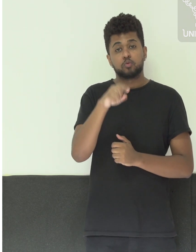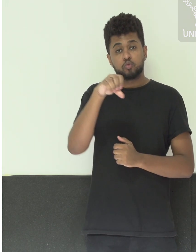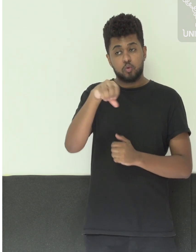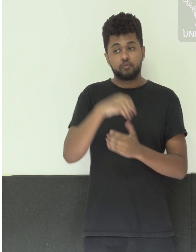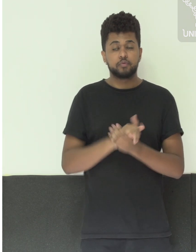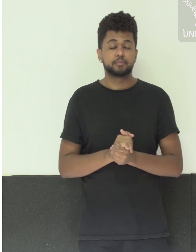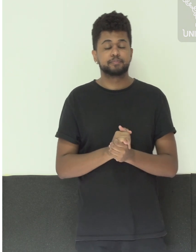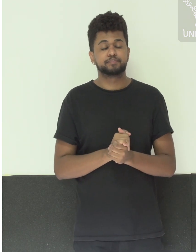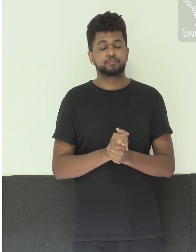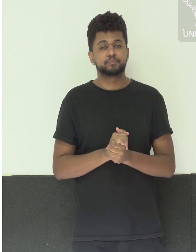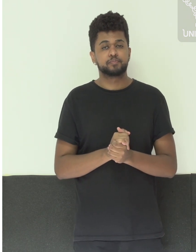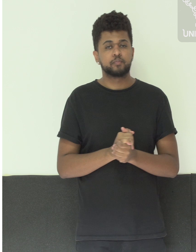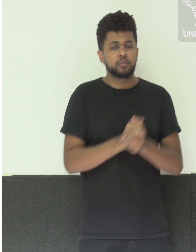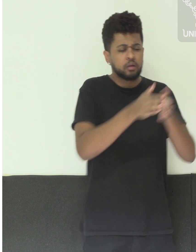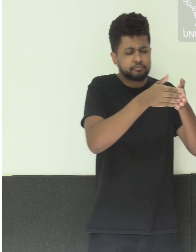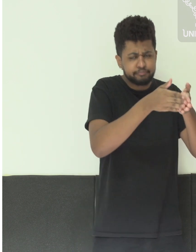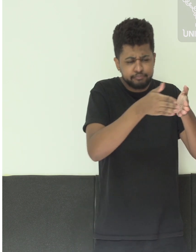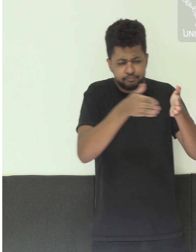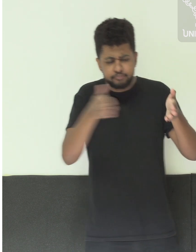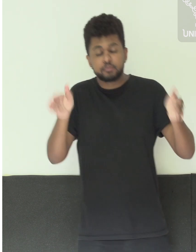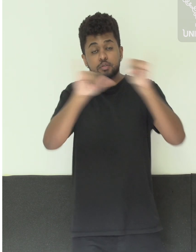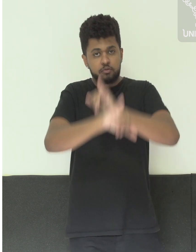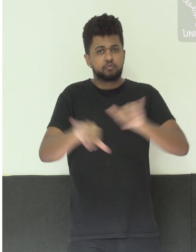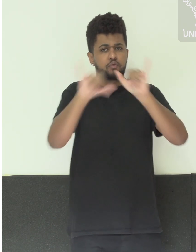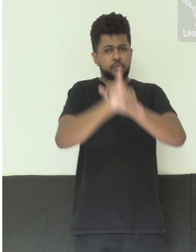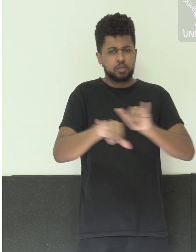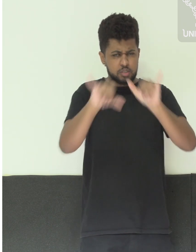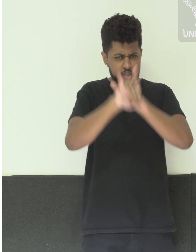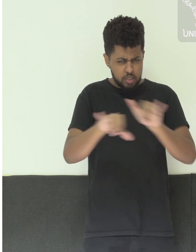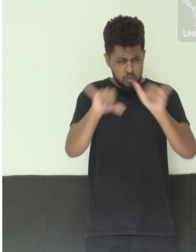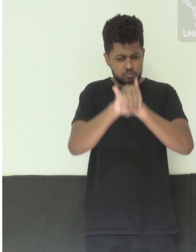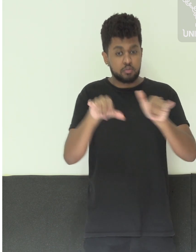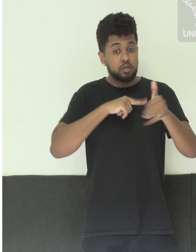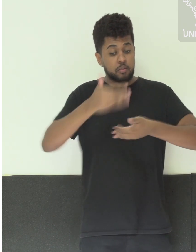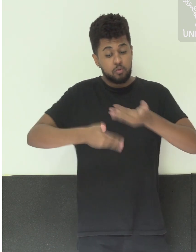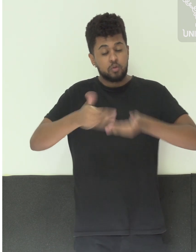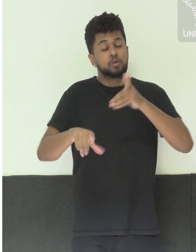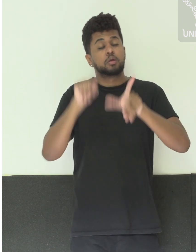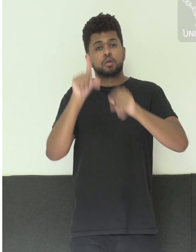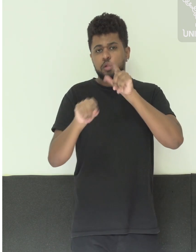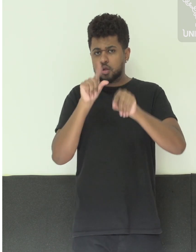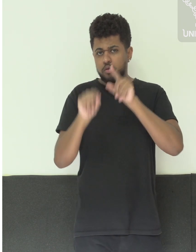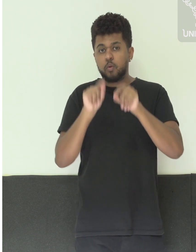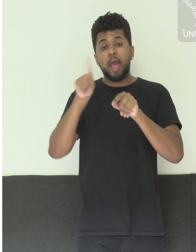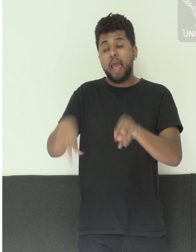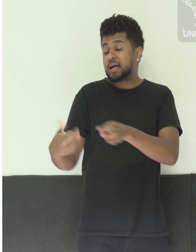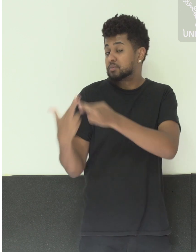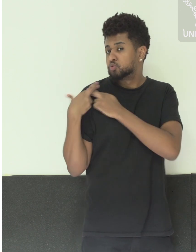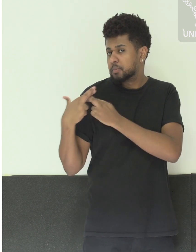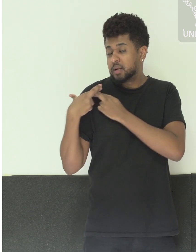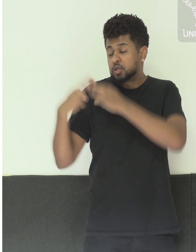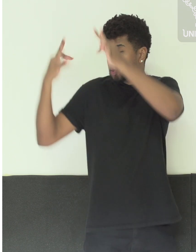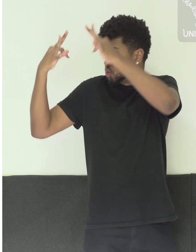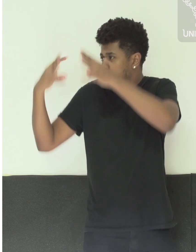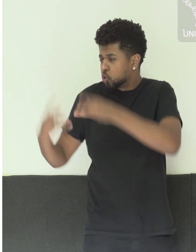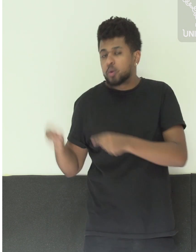4.9 O acompanhamento das informações referente ao presente processo seletivo é de inteira